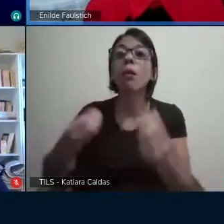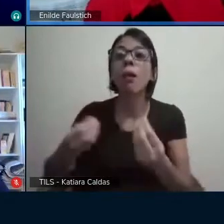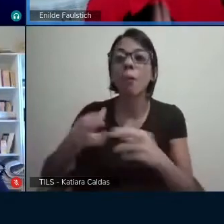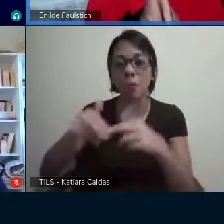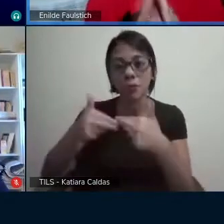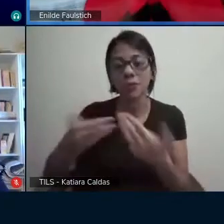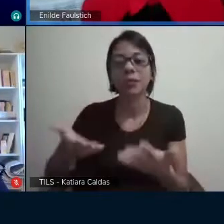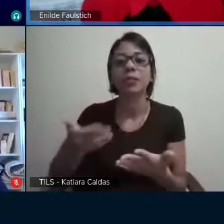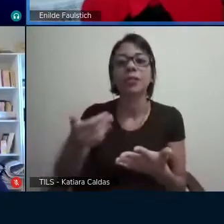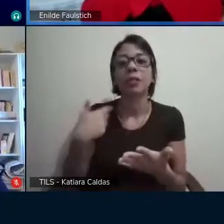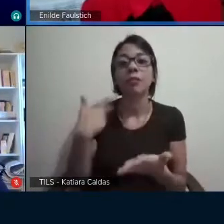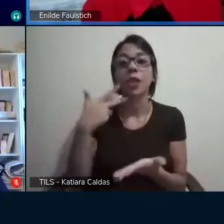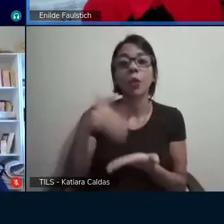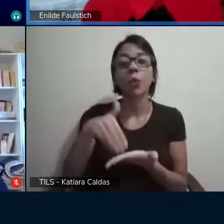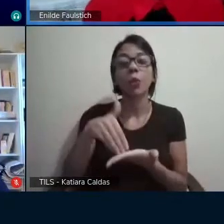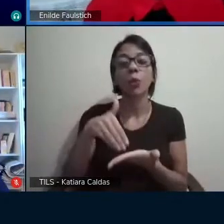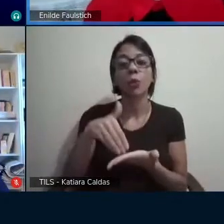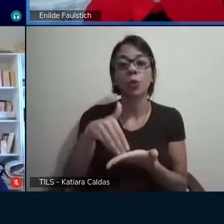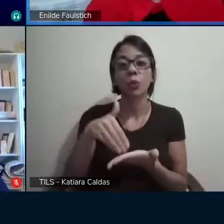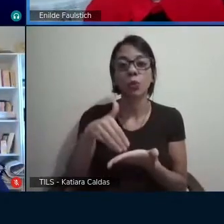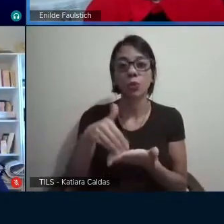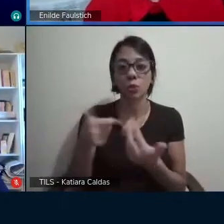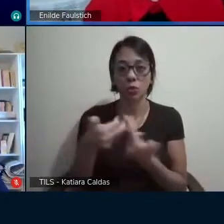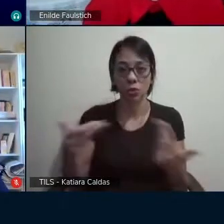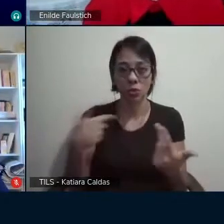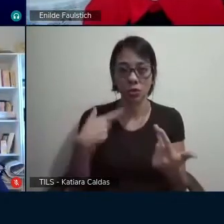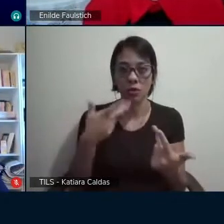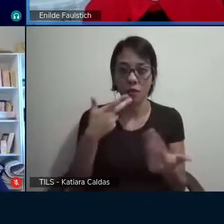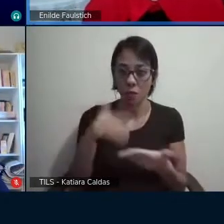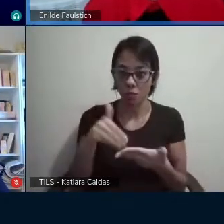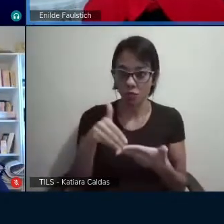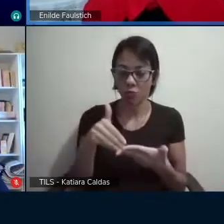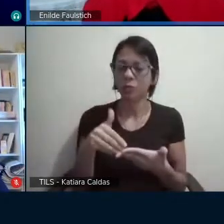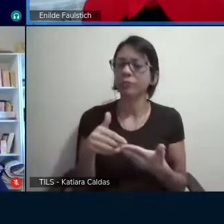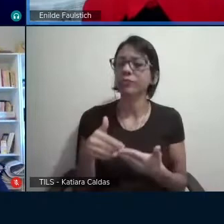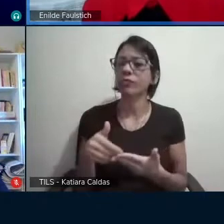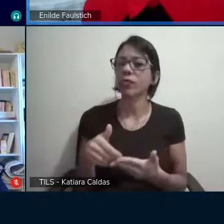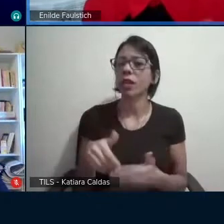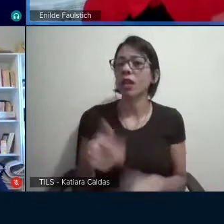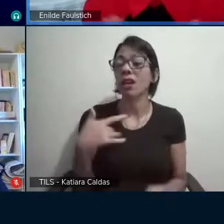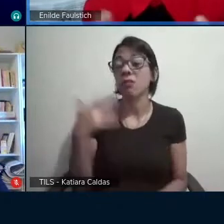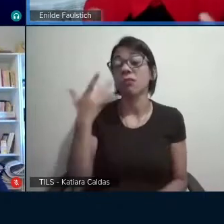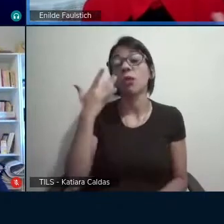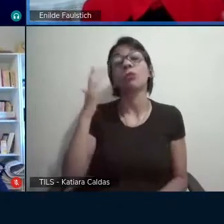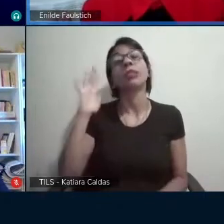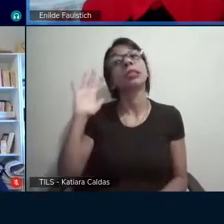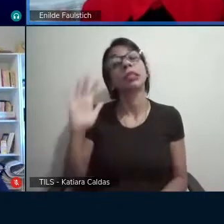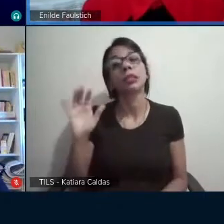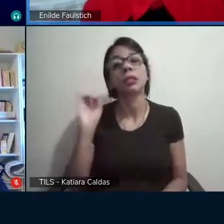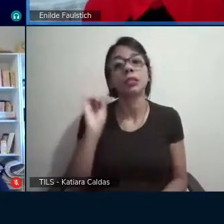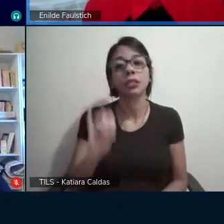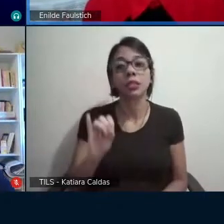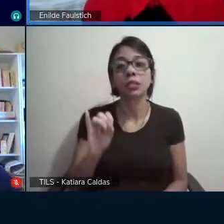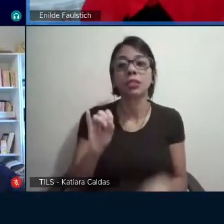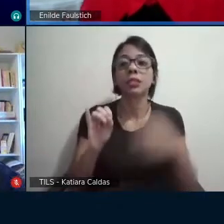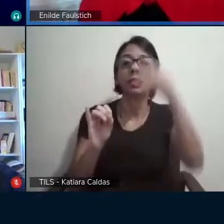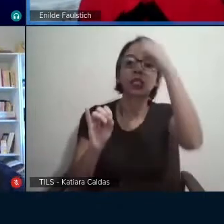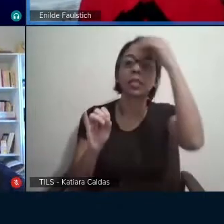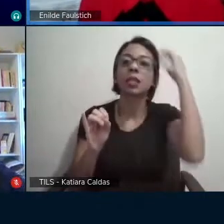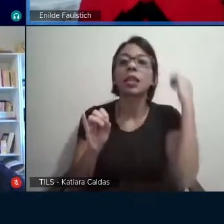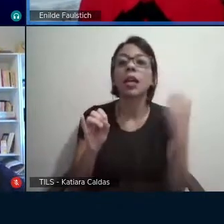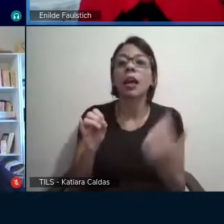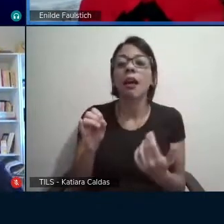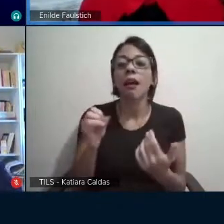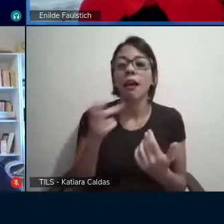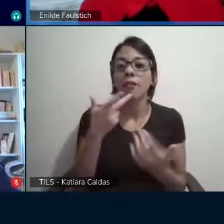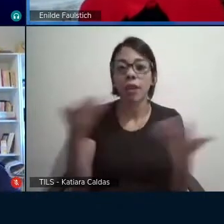dizer aqui da minha última cartada. Nem sei se eu estou... O que eu vou dizer aqui